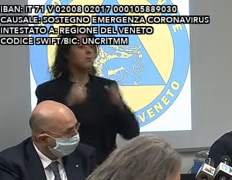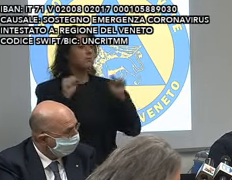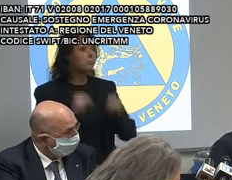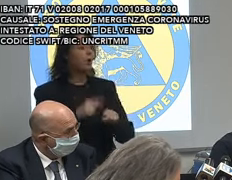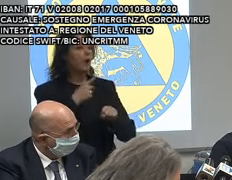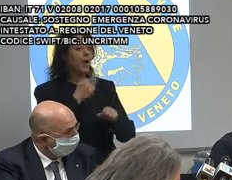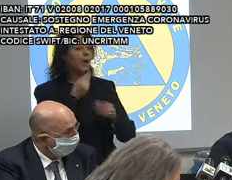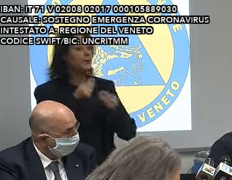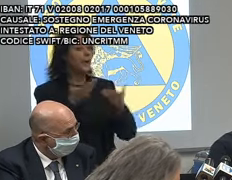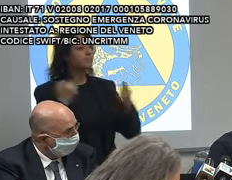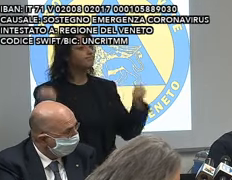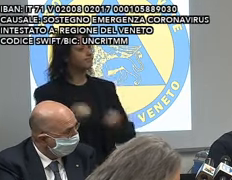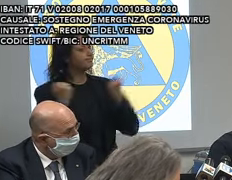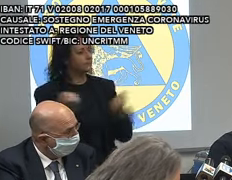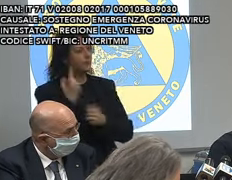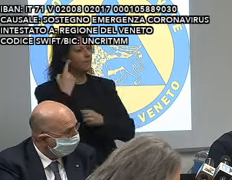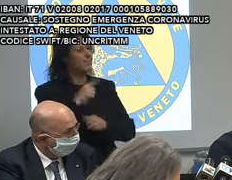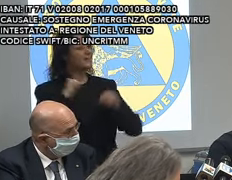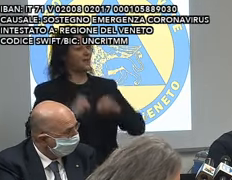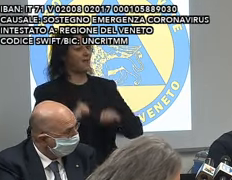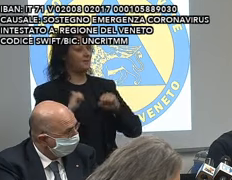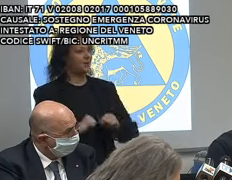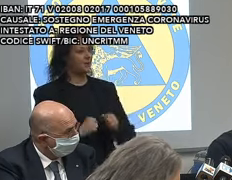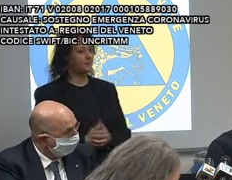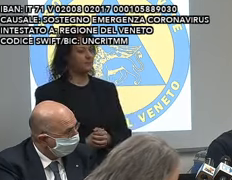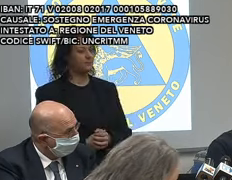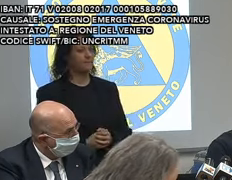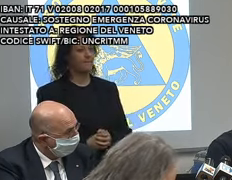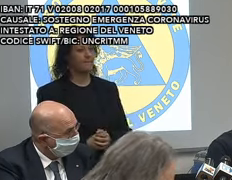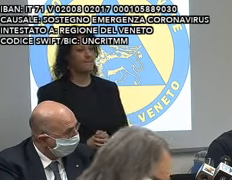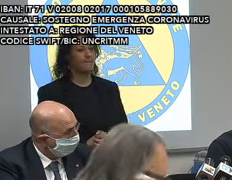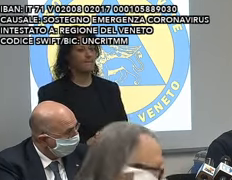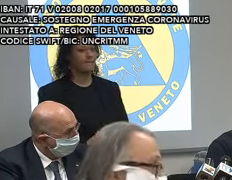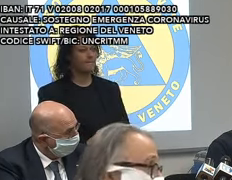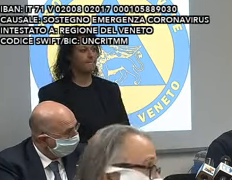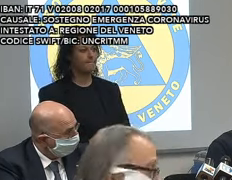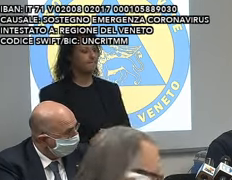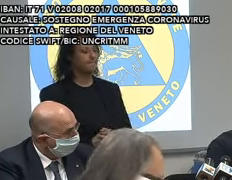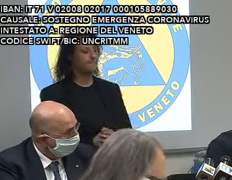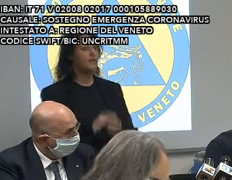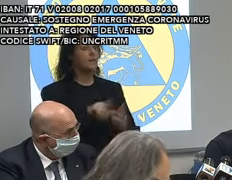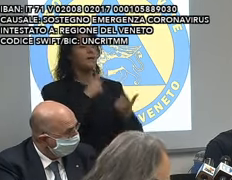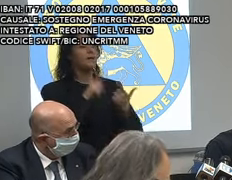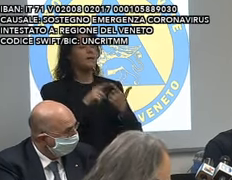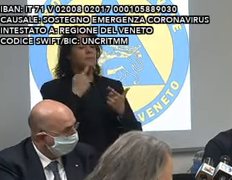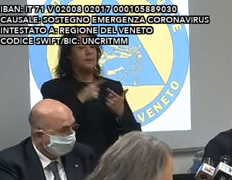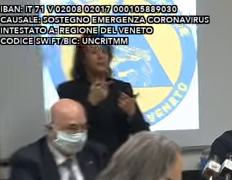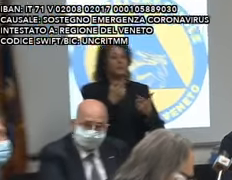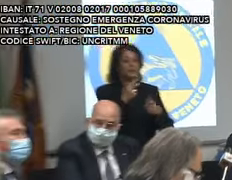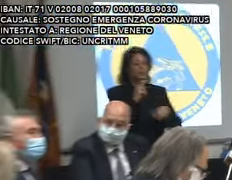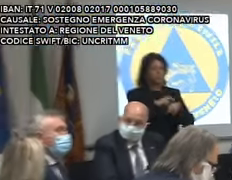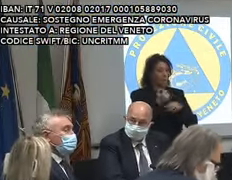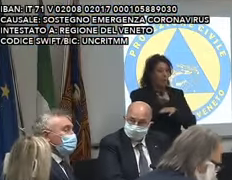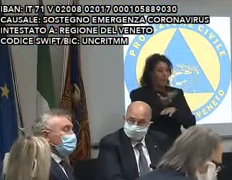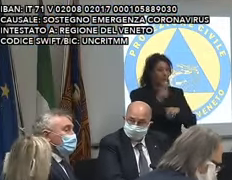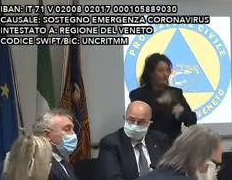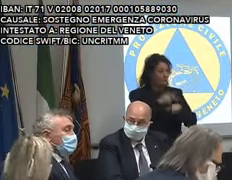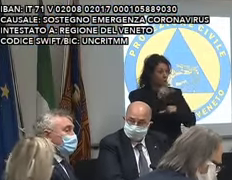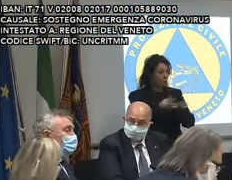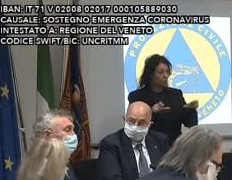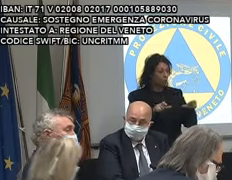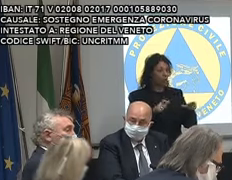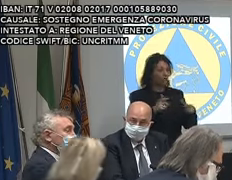prodotto sanitario, perché questa è. E per quanto riguarda il personale, non so quanto personale ci entrerà, c'è